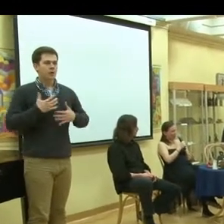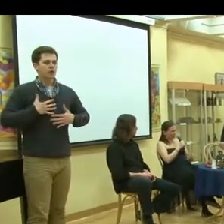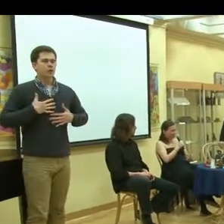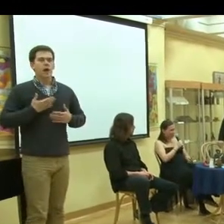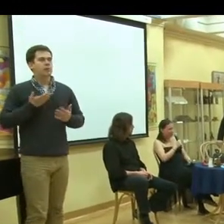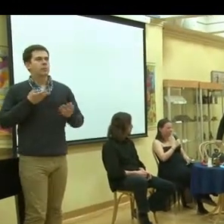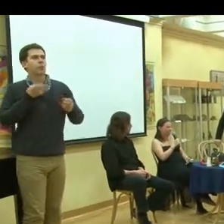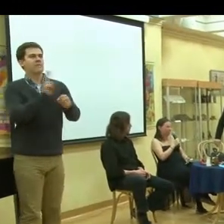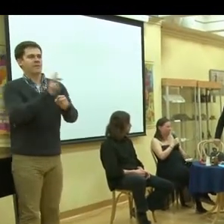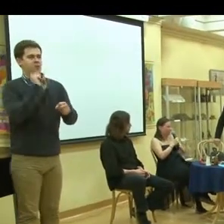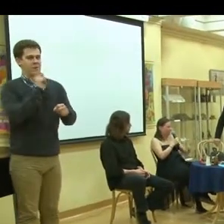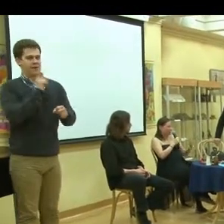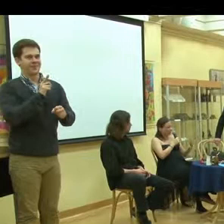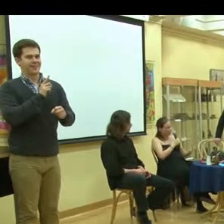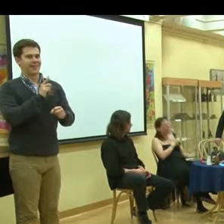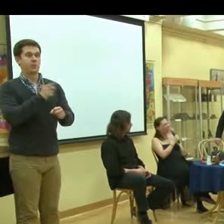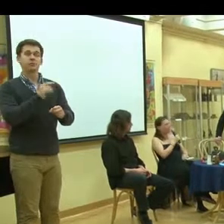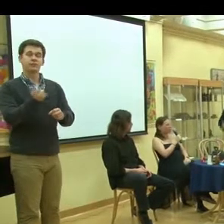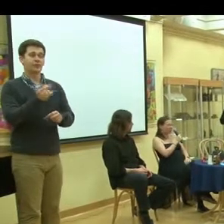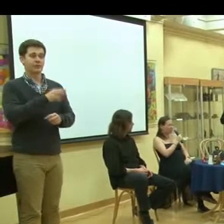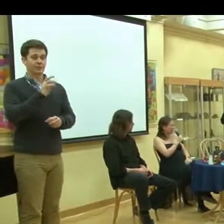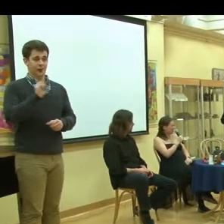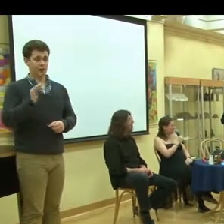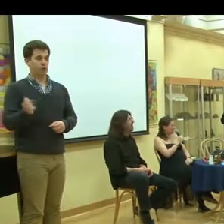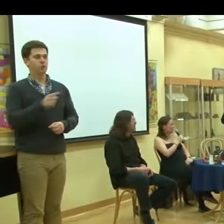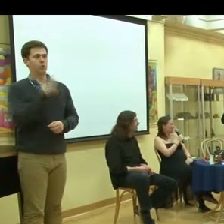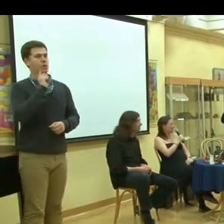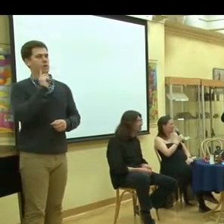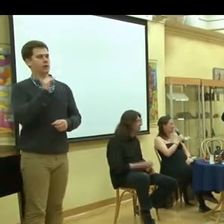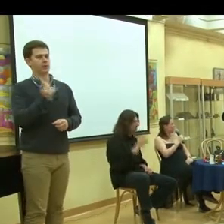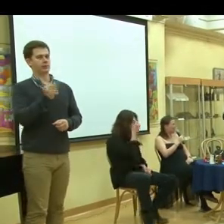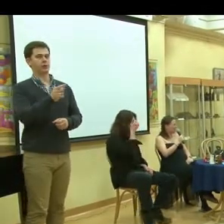prowadzi, a kobieta za nim podąża i Hania jest właśnie lekka w prowadzeniu, także